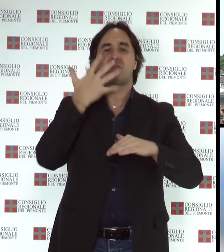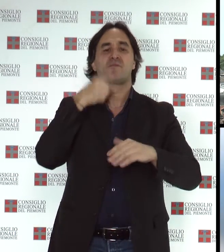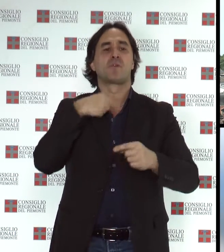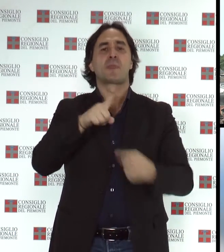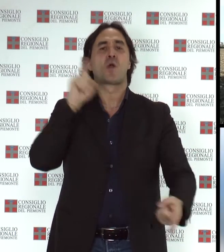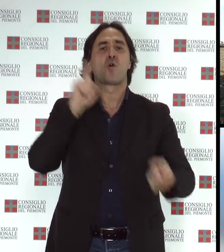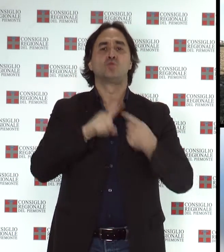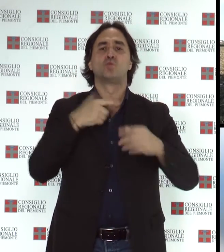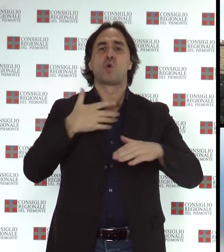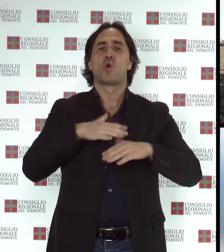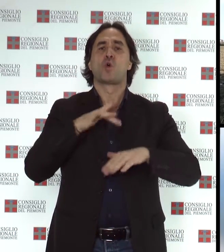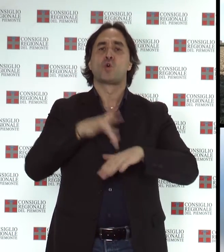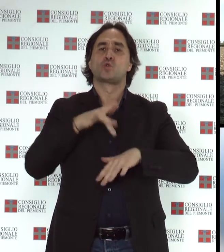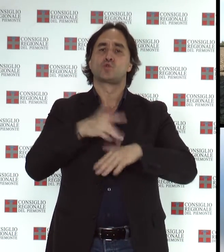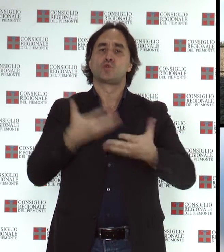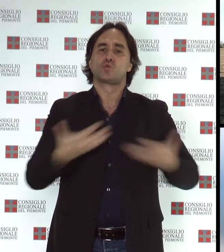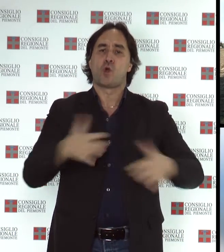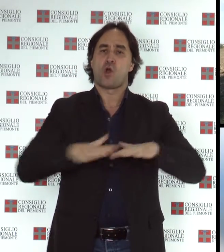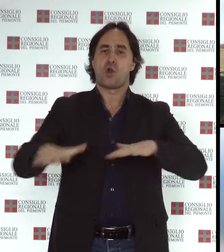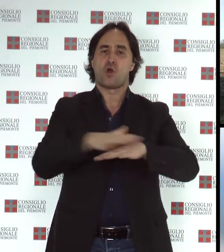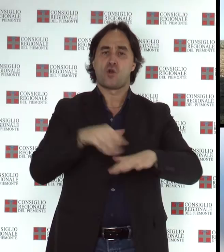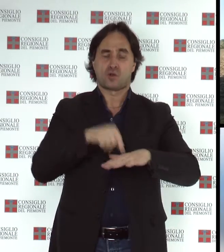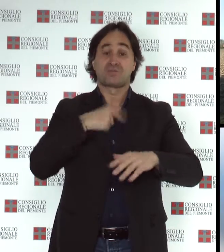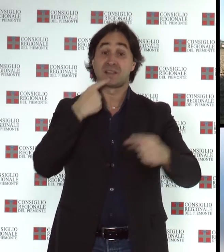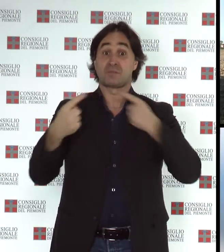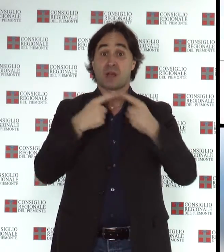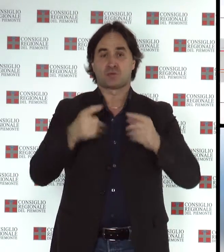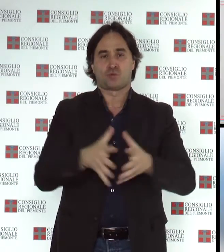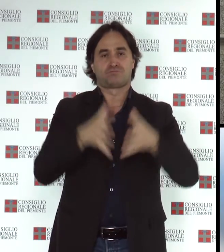nel 2050. Ampio e articolato il dibattito.